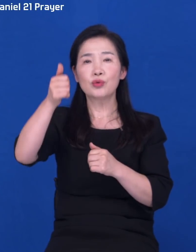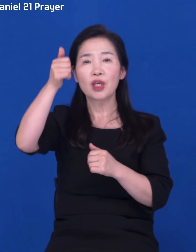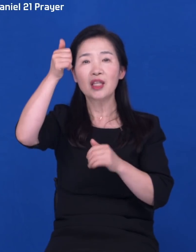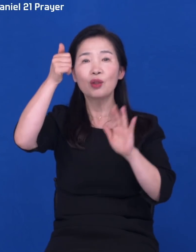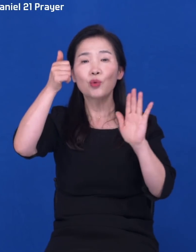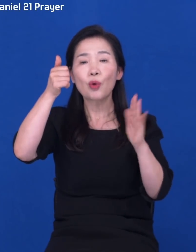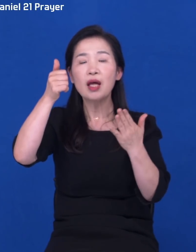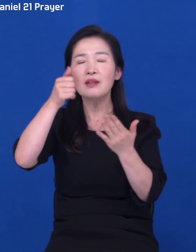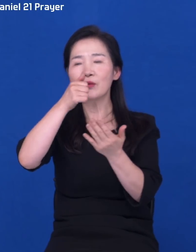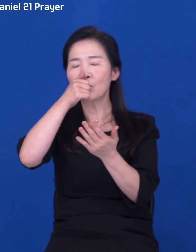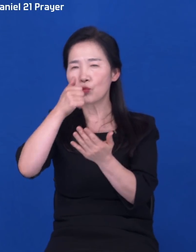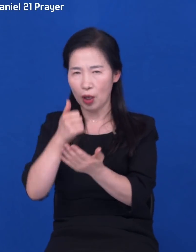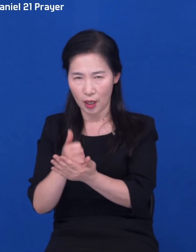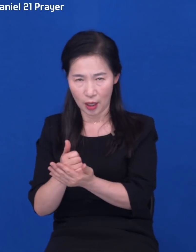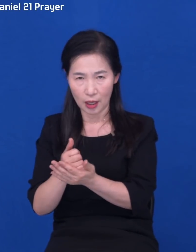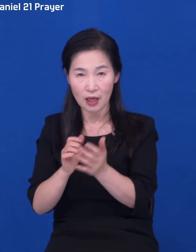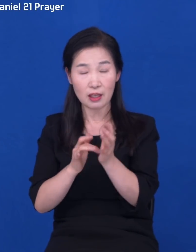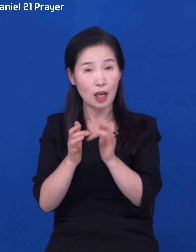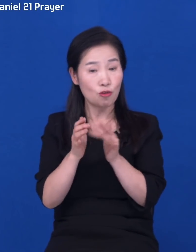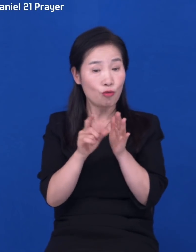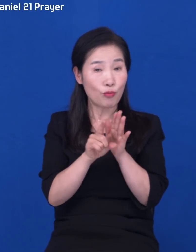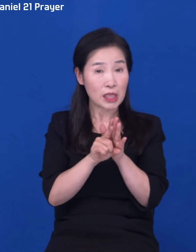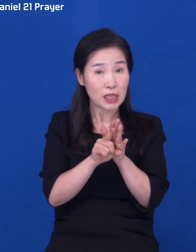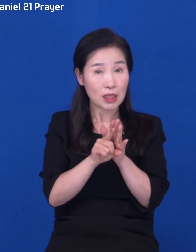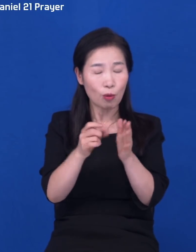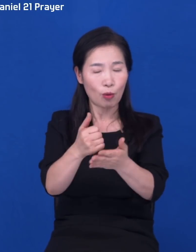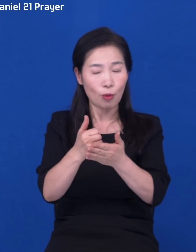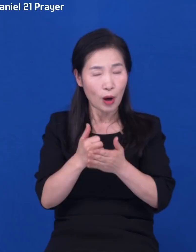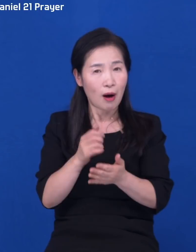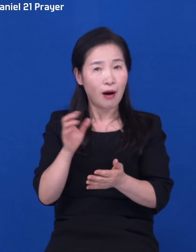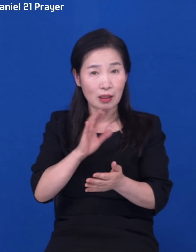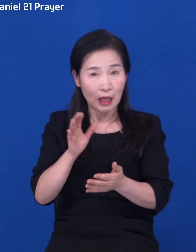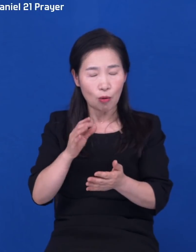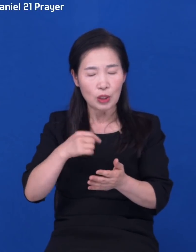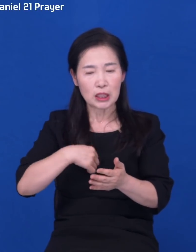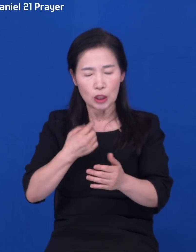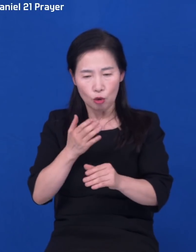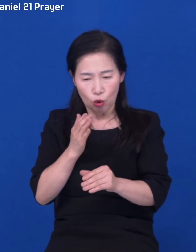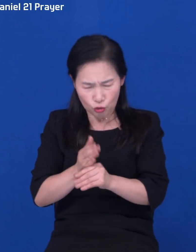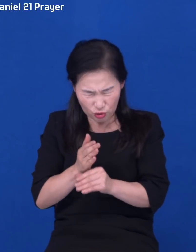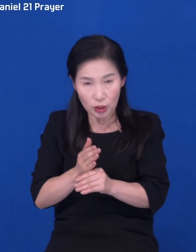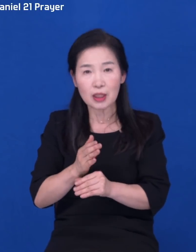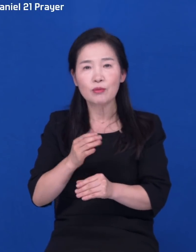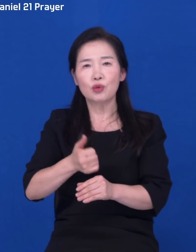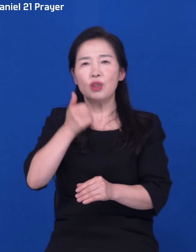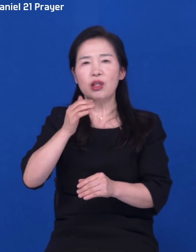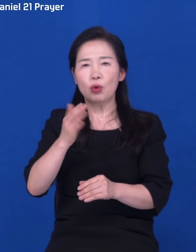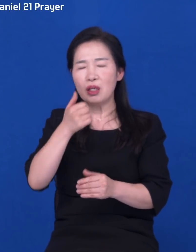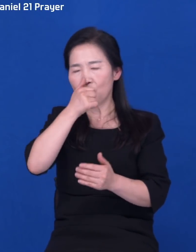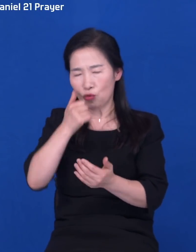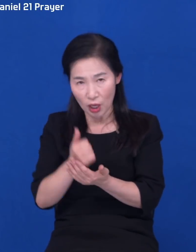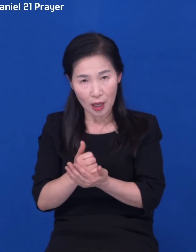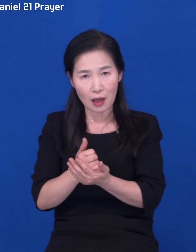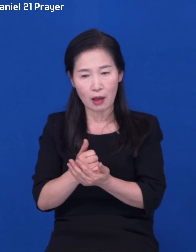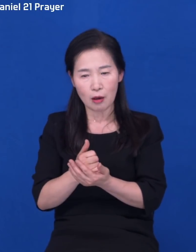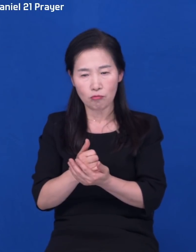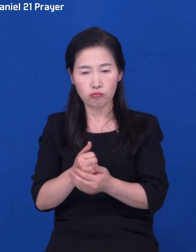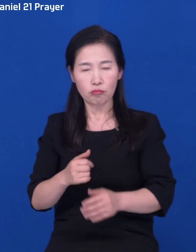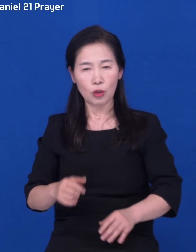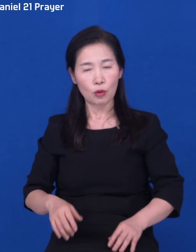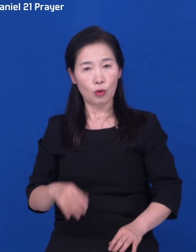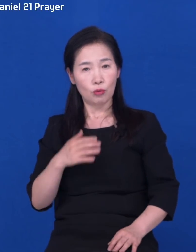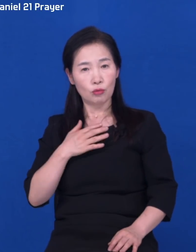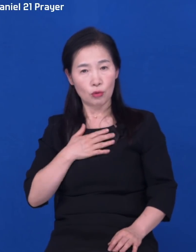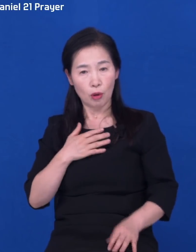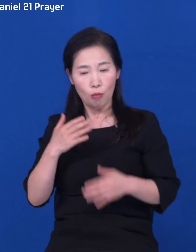돼. 예수 믿지 않고 네가 주인 된 죄. 갑자기 그 순간 제가 들어온 거는 그래, 내가 주인이지. 내 몸과 마음,